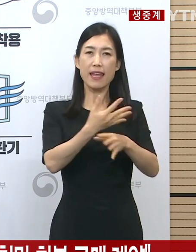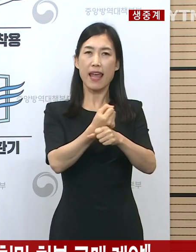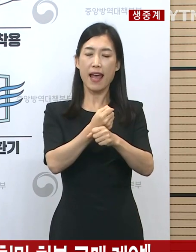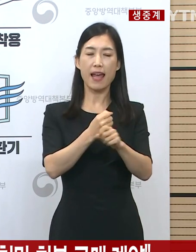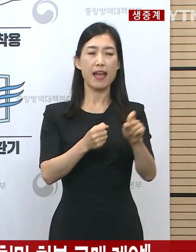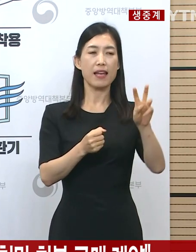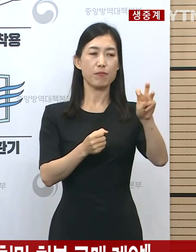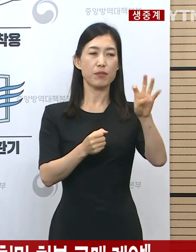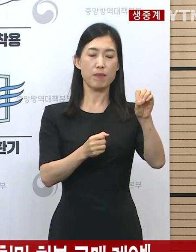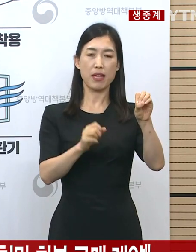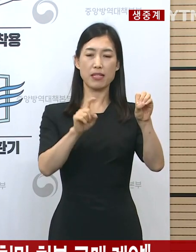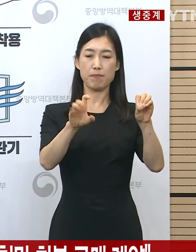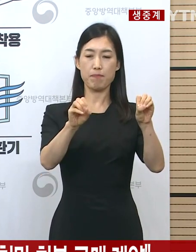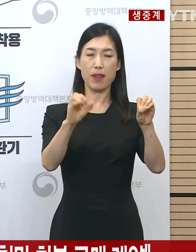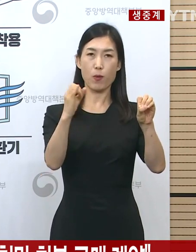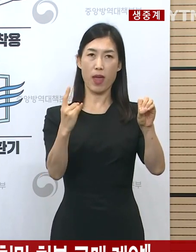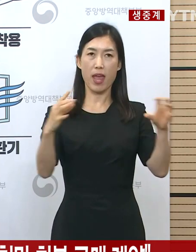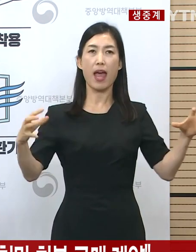회분을 함께